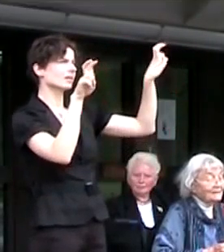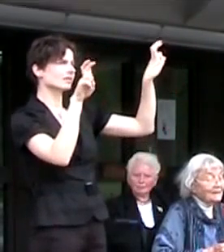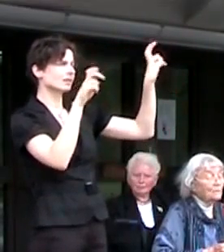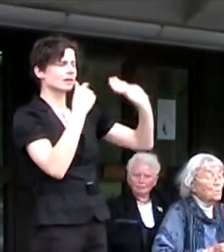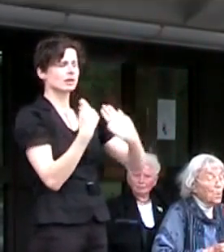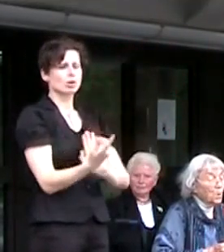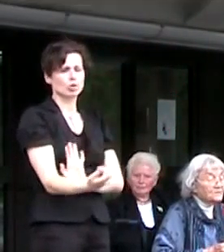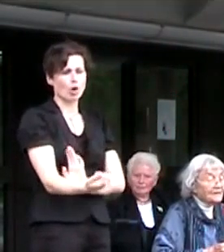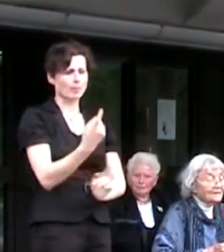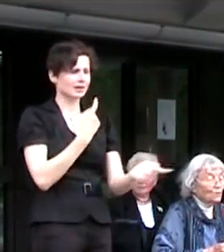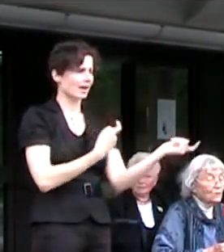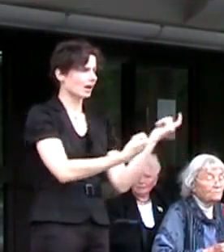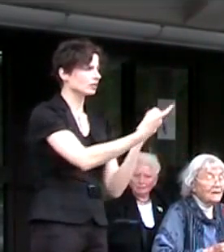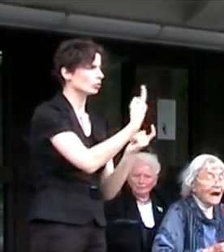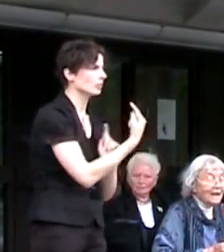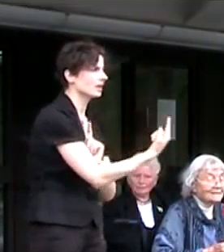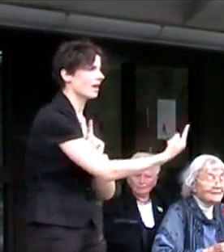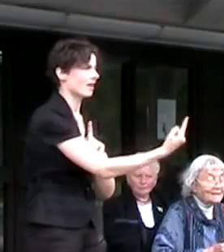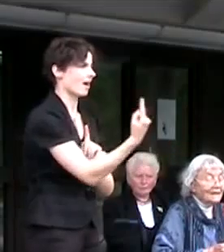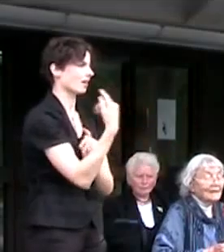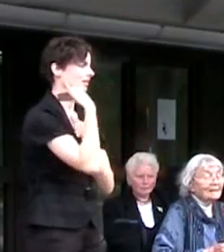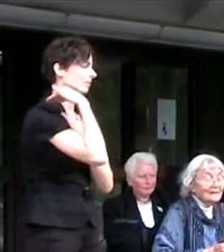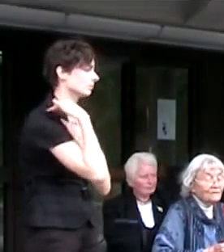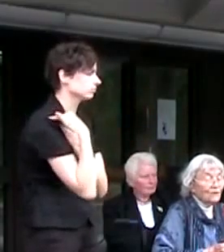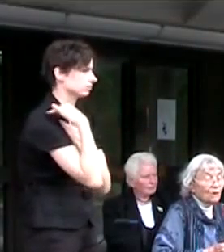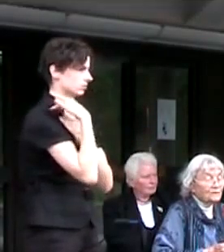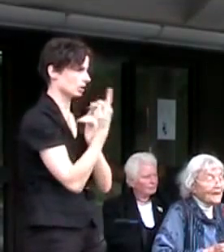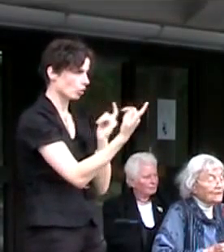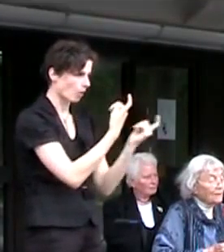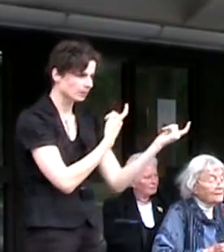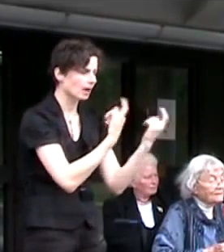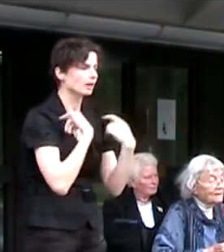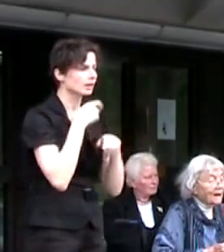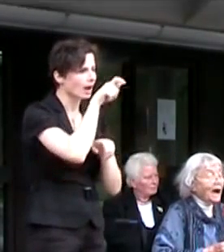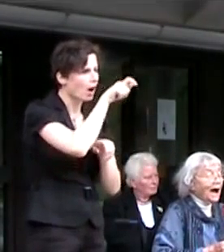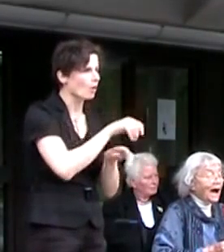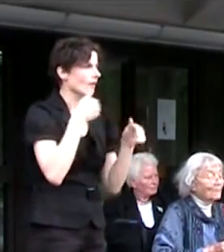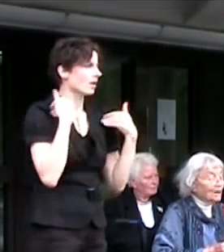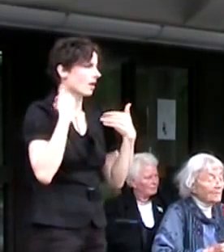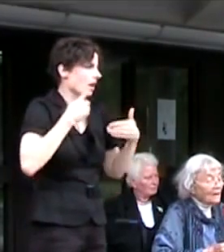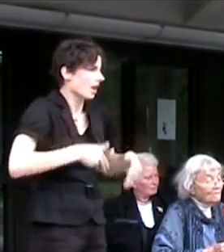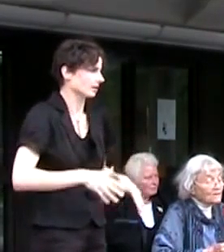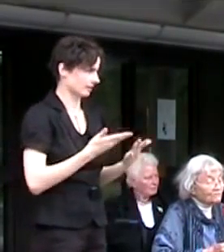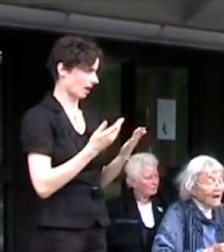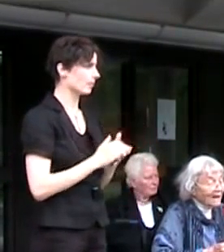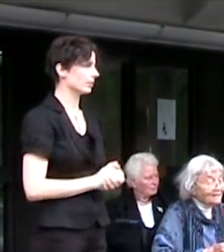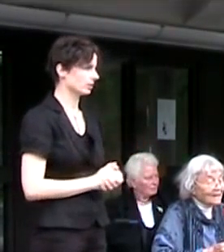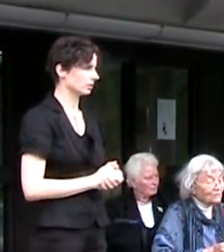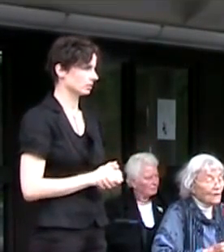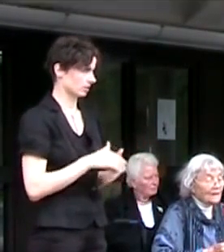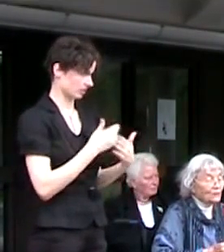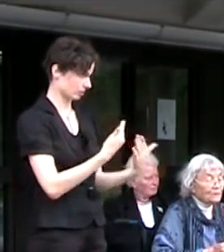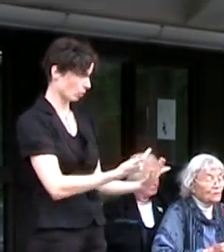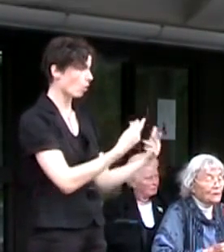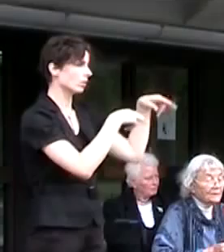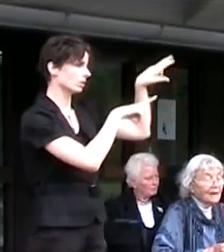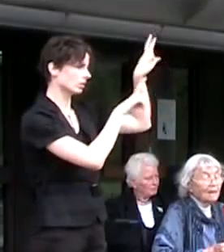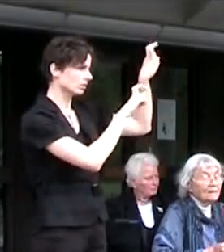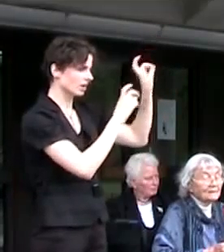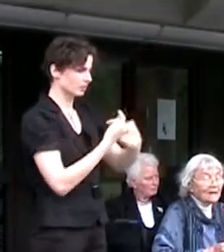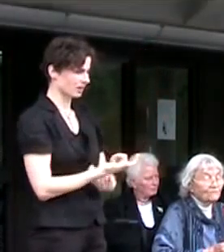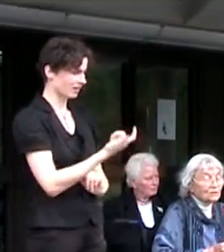alle, die ihr mühselig und beladen seid. Ich will euch erquicken. Aber was waren das für